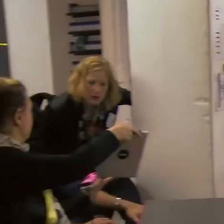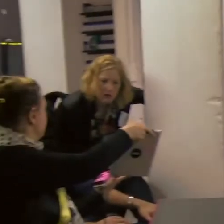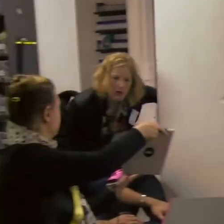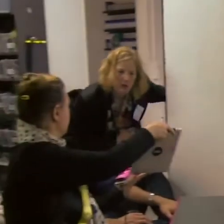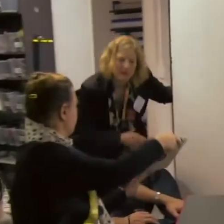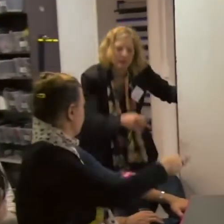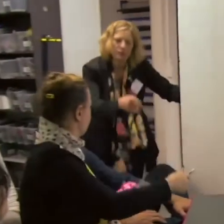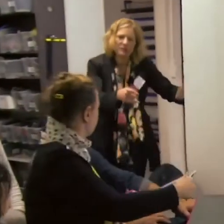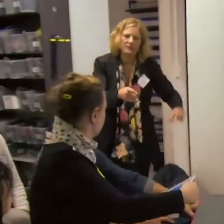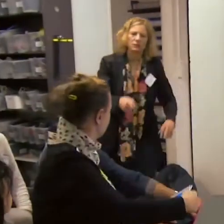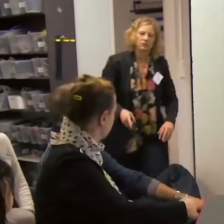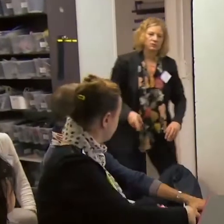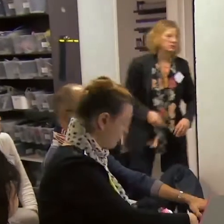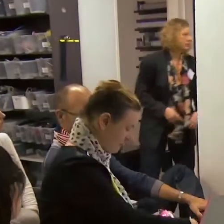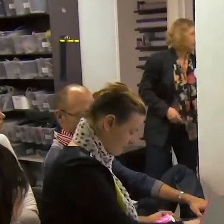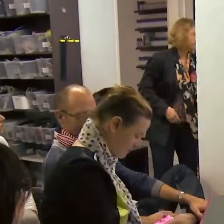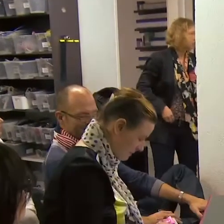Ja, das sieht auf dem Dienst anders aus.